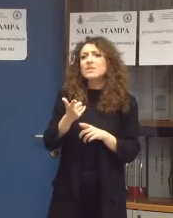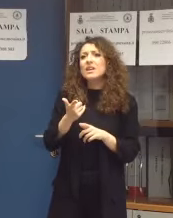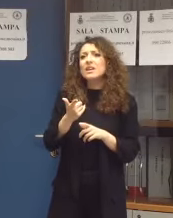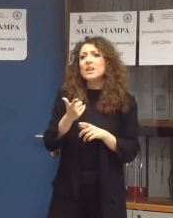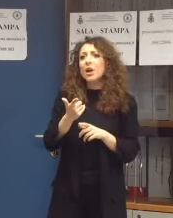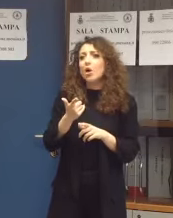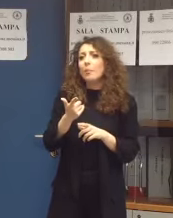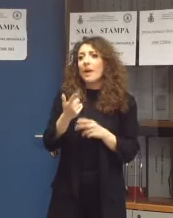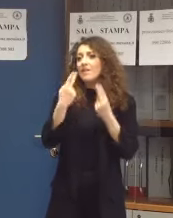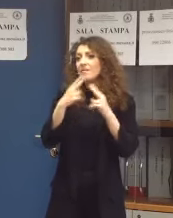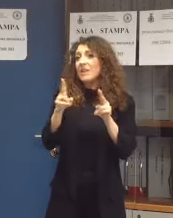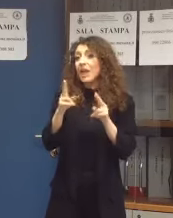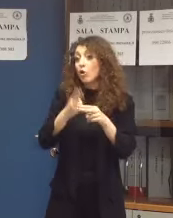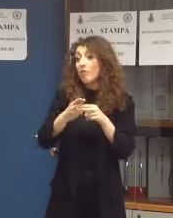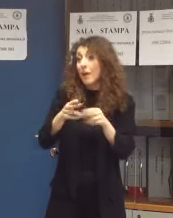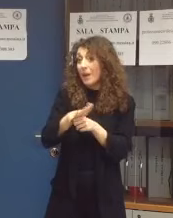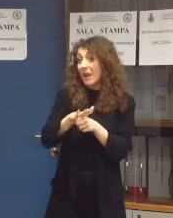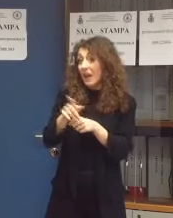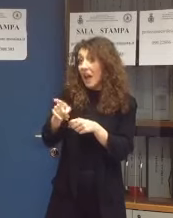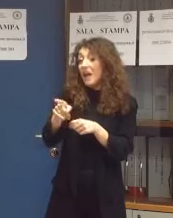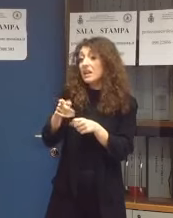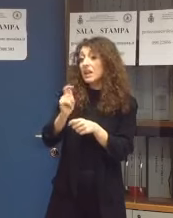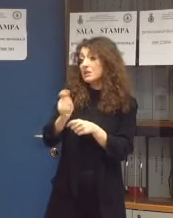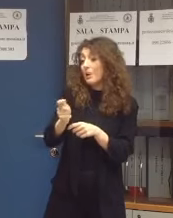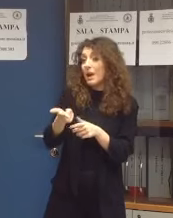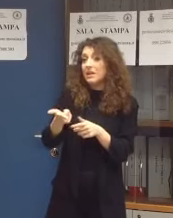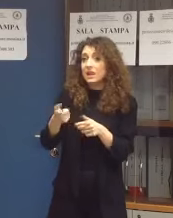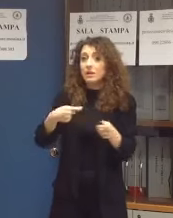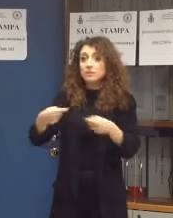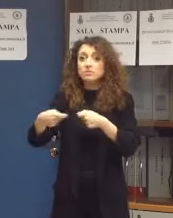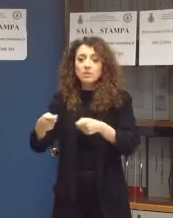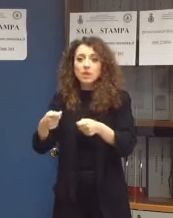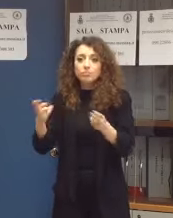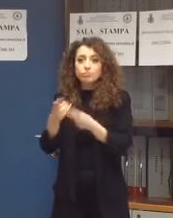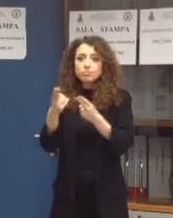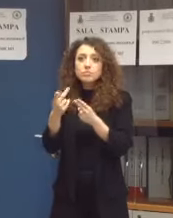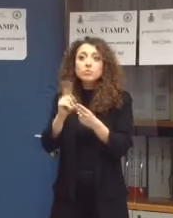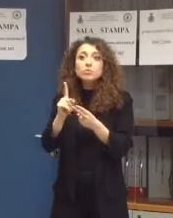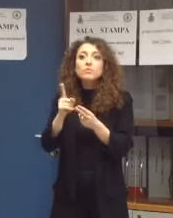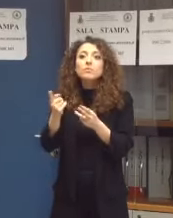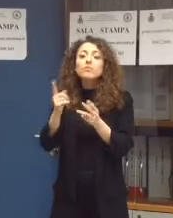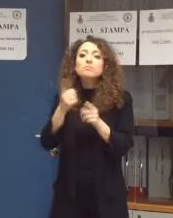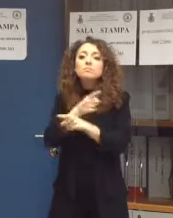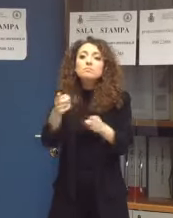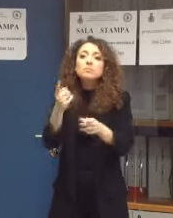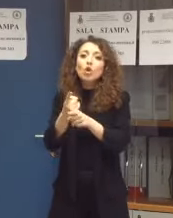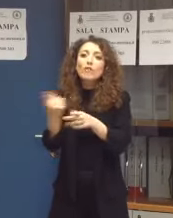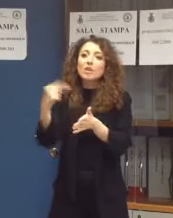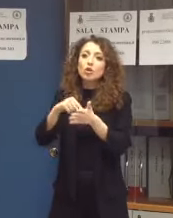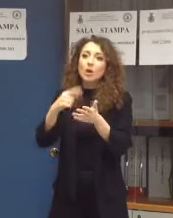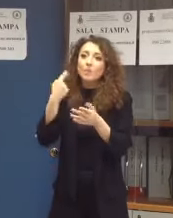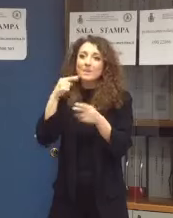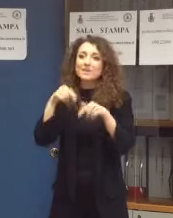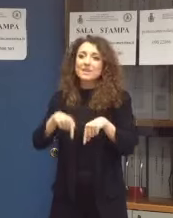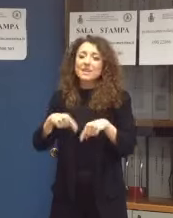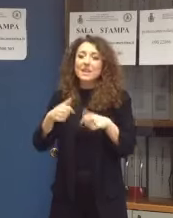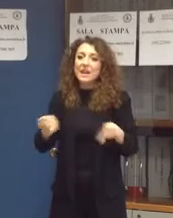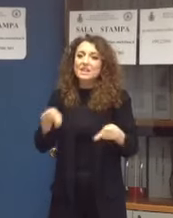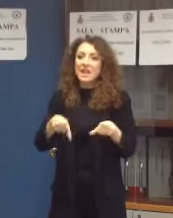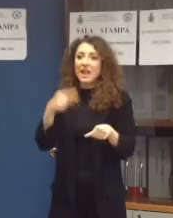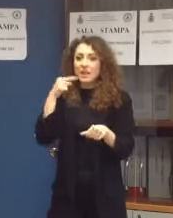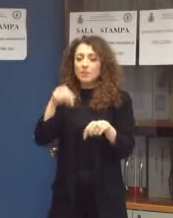Family Card, perché dovete stare qua per poterla spendere. Quindi su questo non c'è nulla da dire. Il nostro servizio, fra l'altro, di telefonate ha